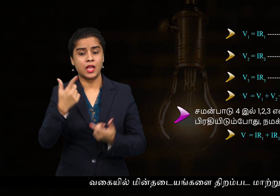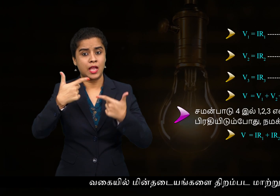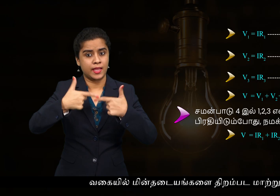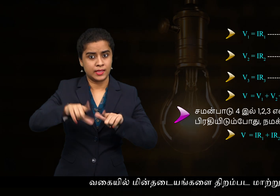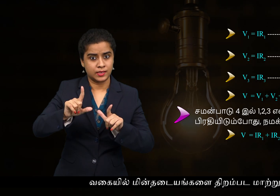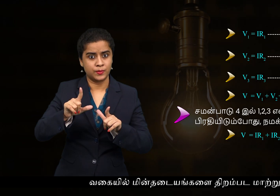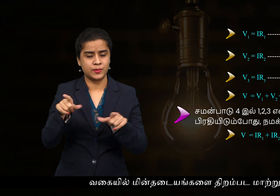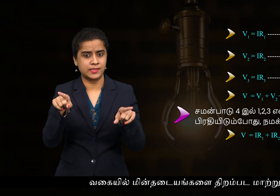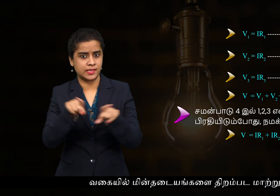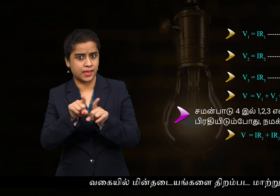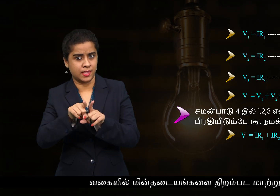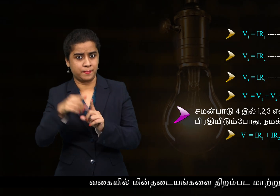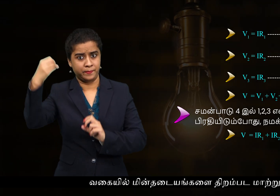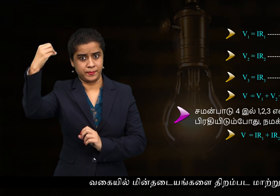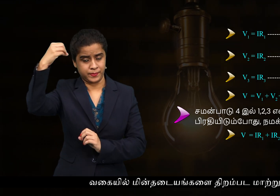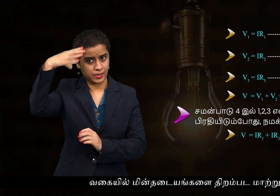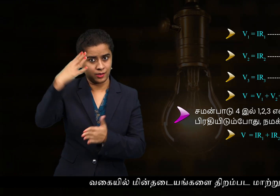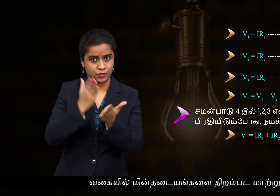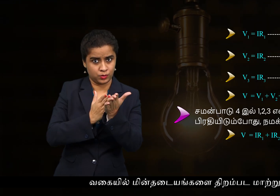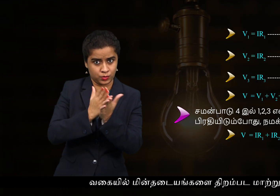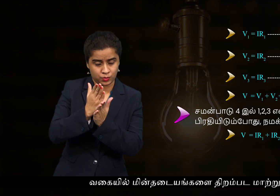திறம்பட மாற்றும்.